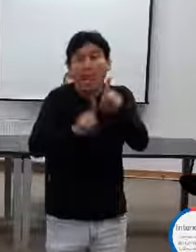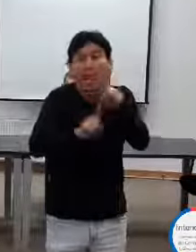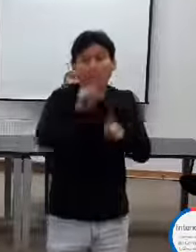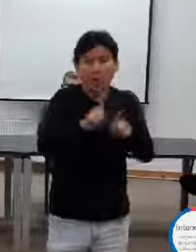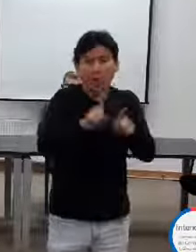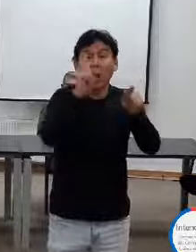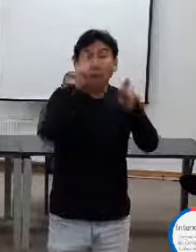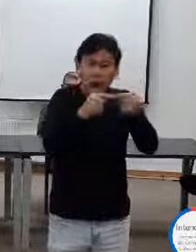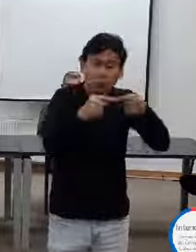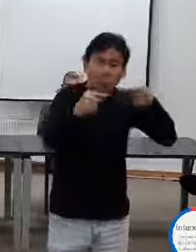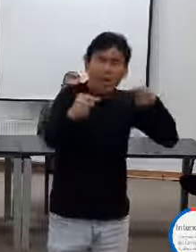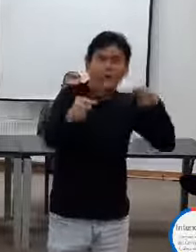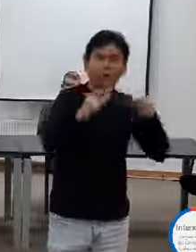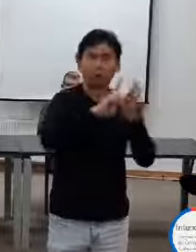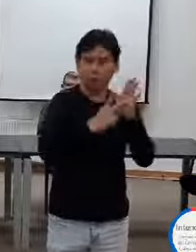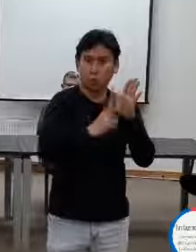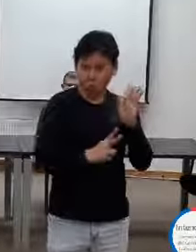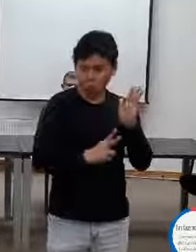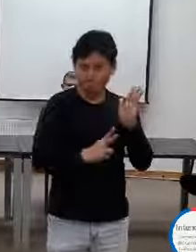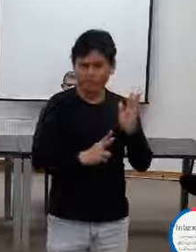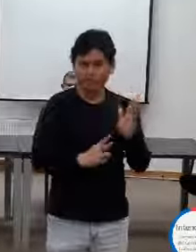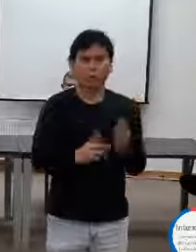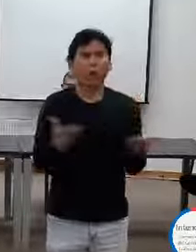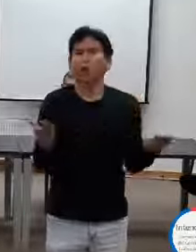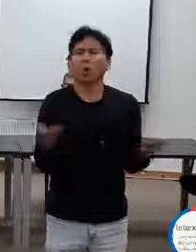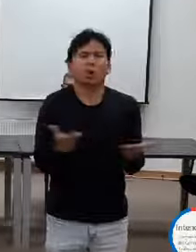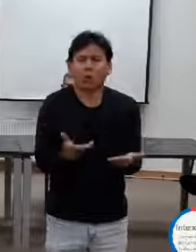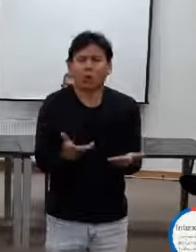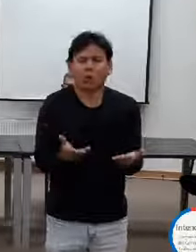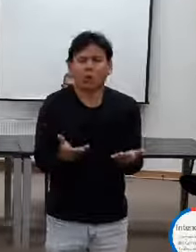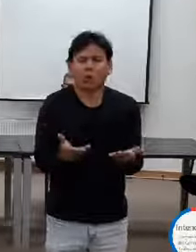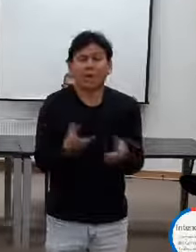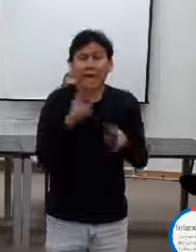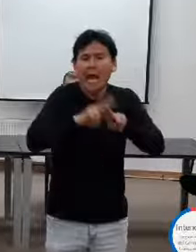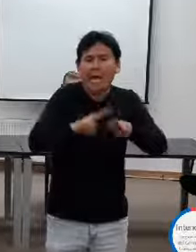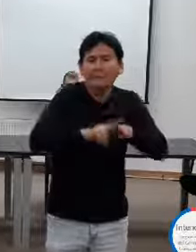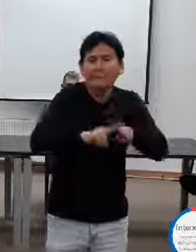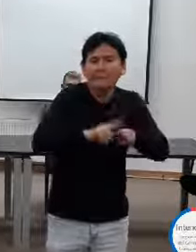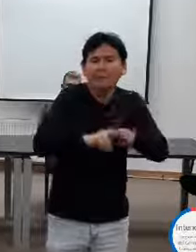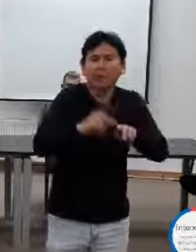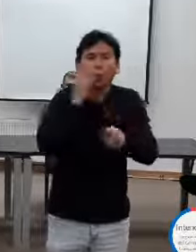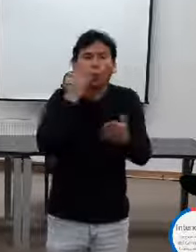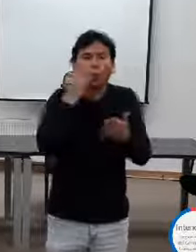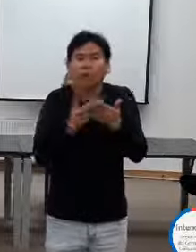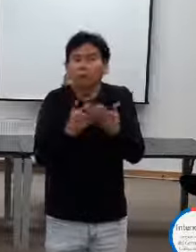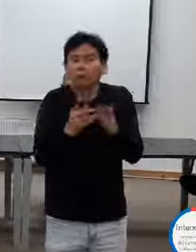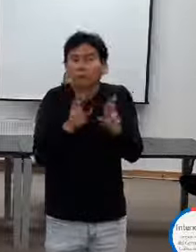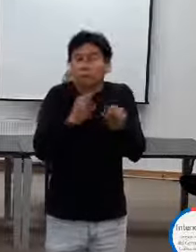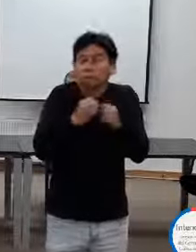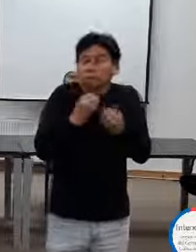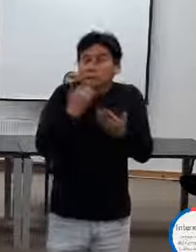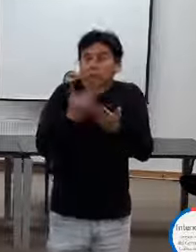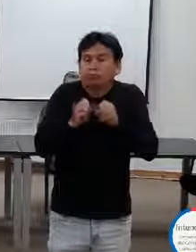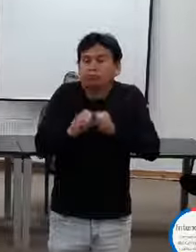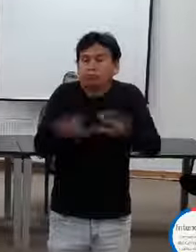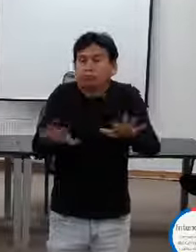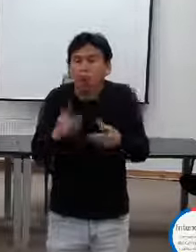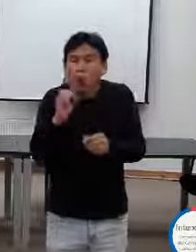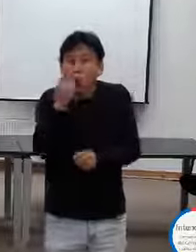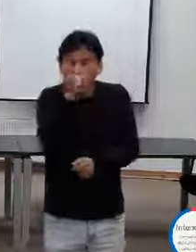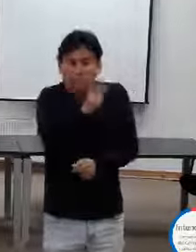mayoría han extendido sus turnos. Cómo van a actuar en caso de que se diera un potencial contagio o